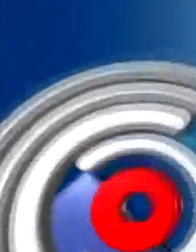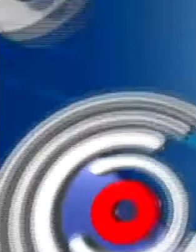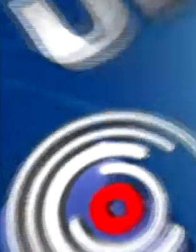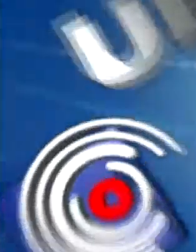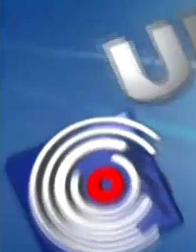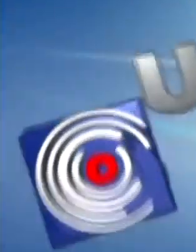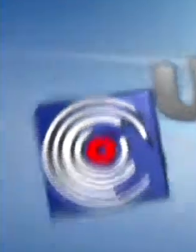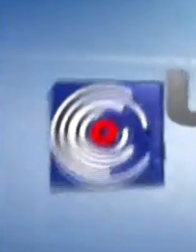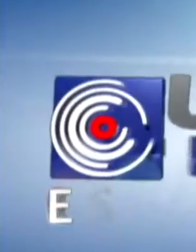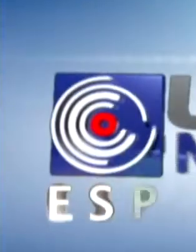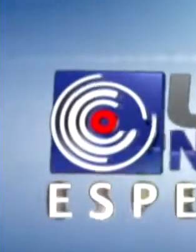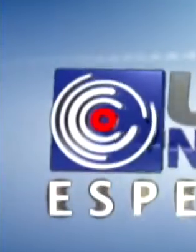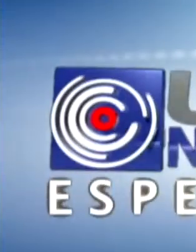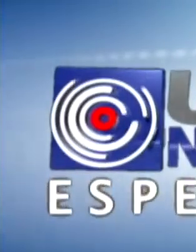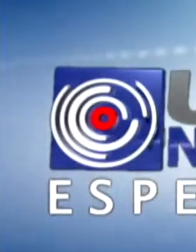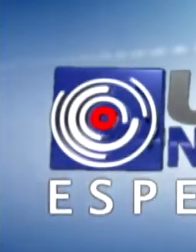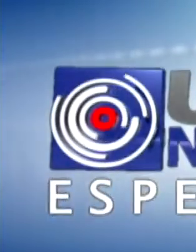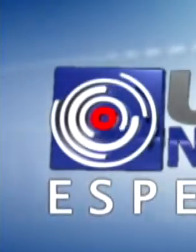Música